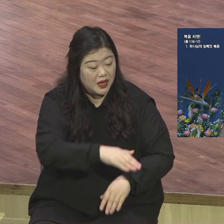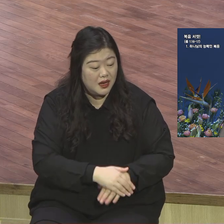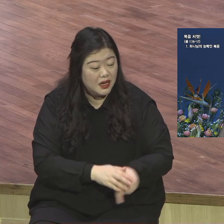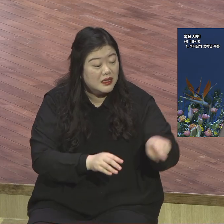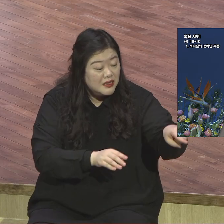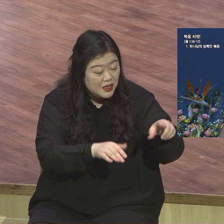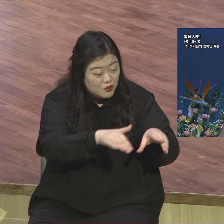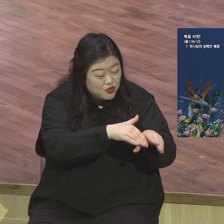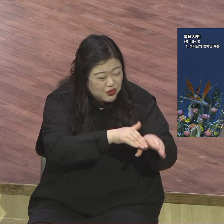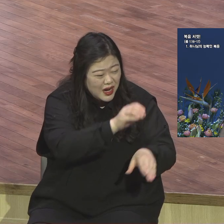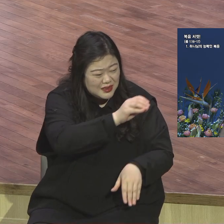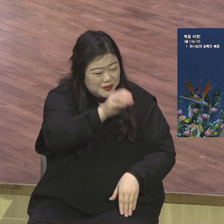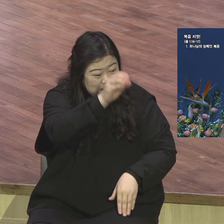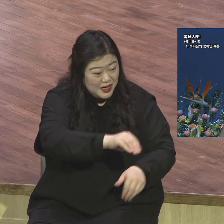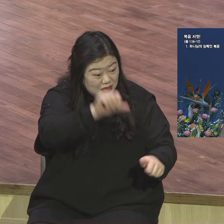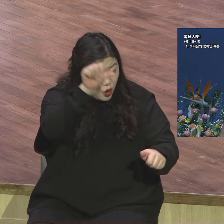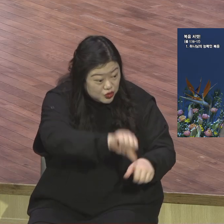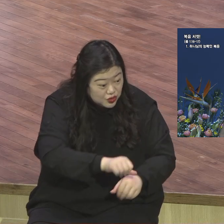자랑했다.